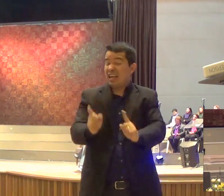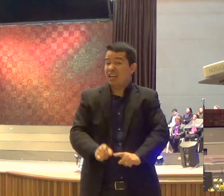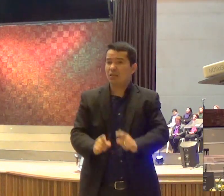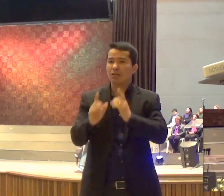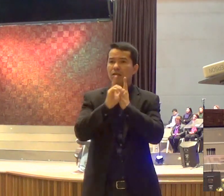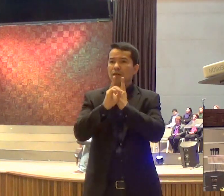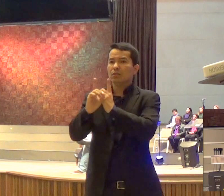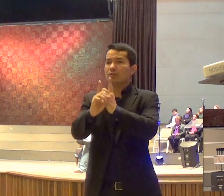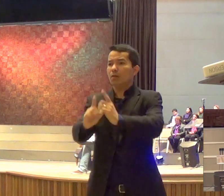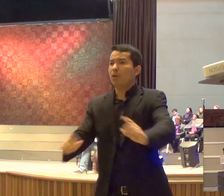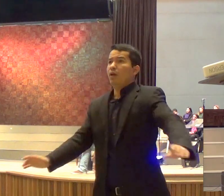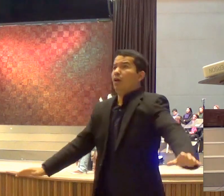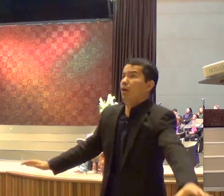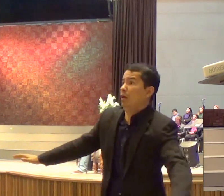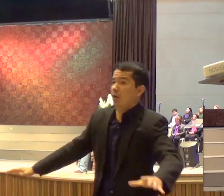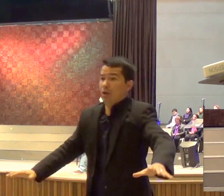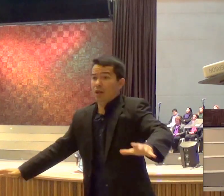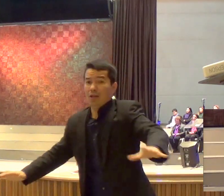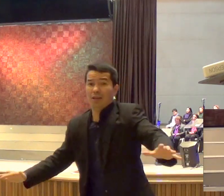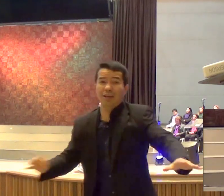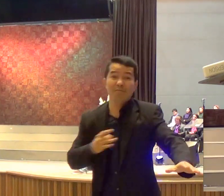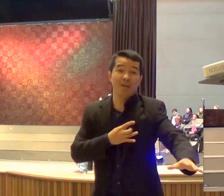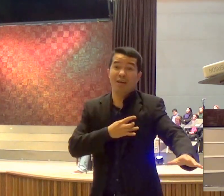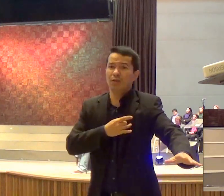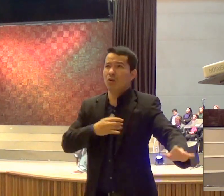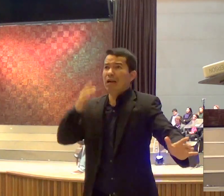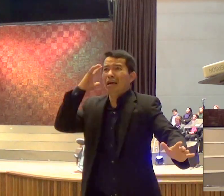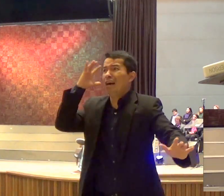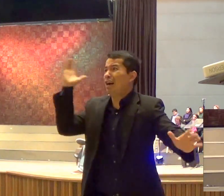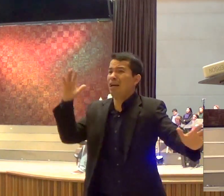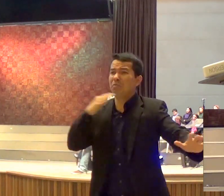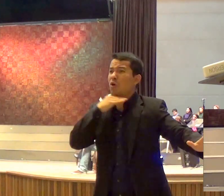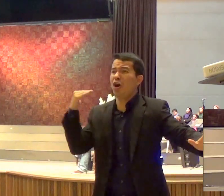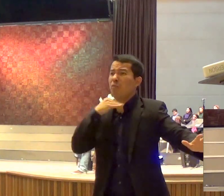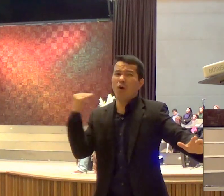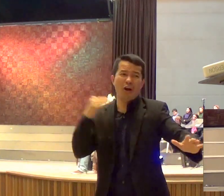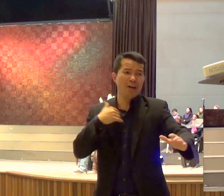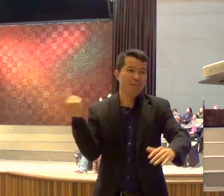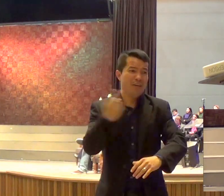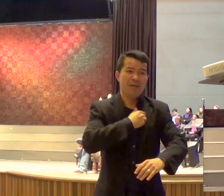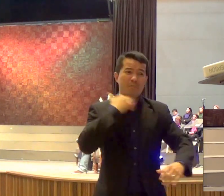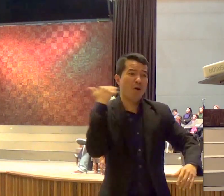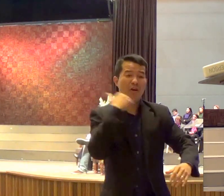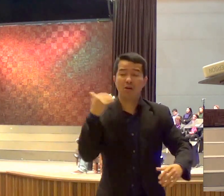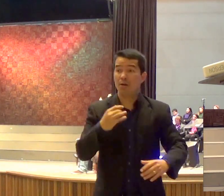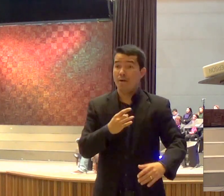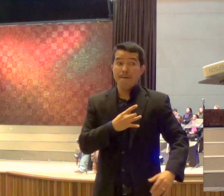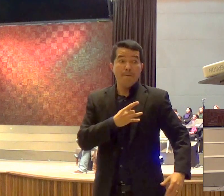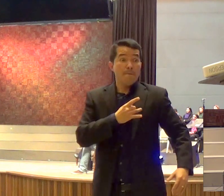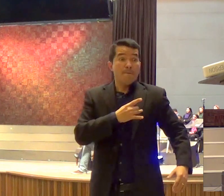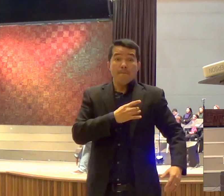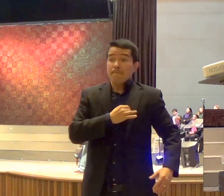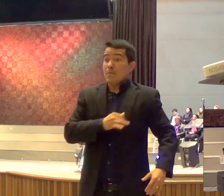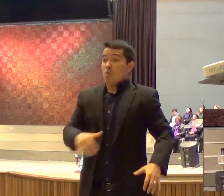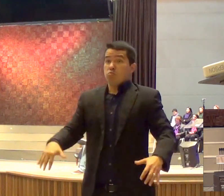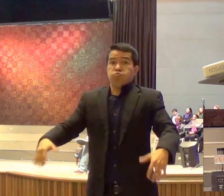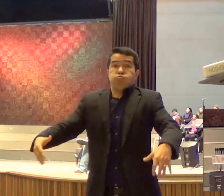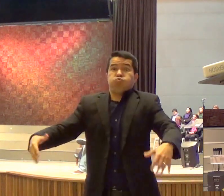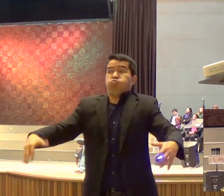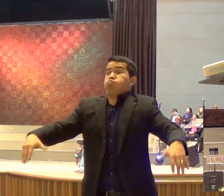discípulos se apavoram pensam que o fim chegou são dominados pelo pavor pelo